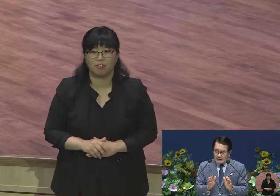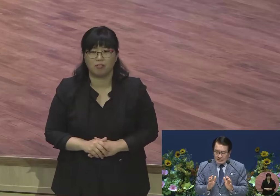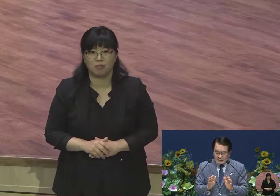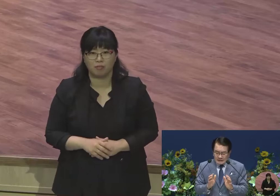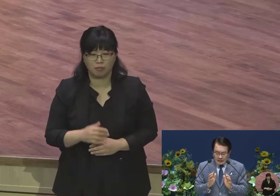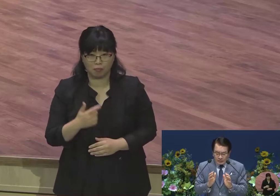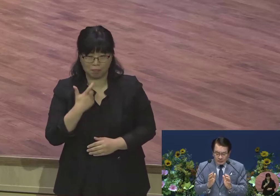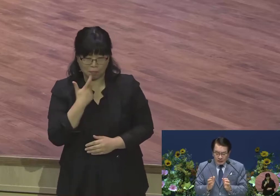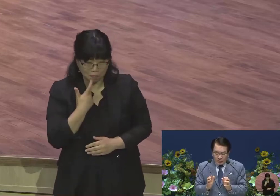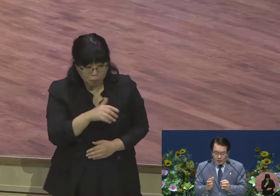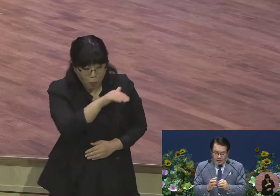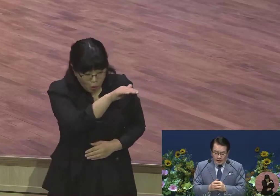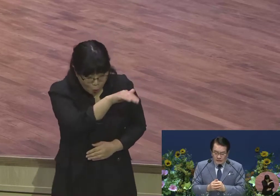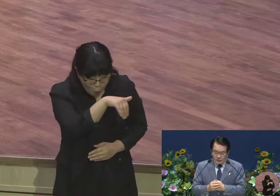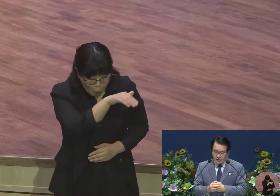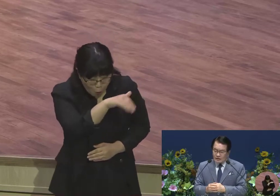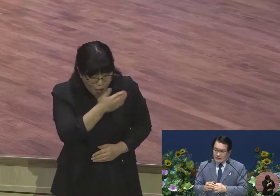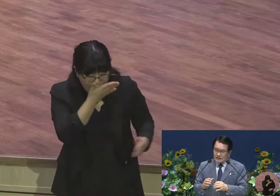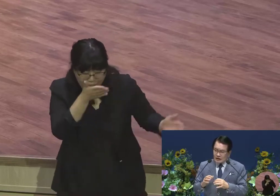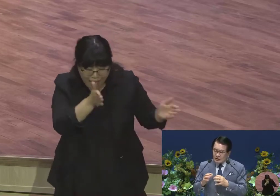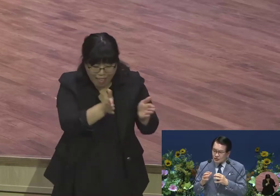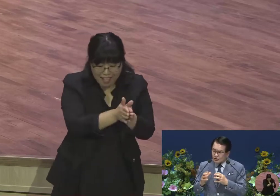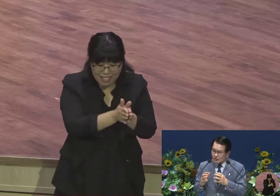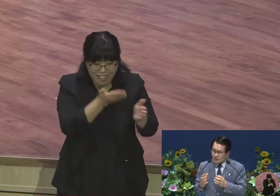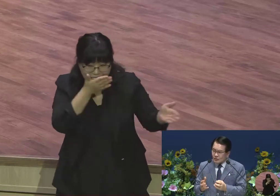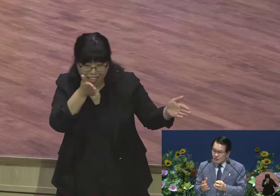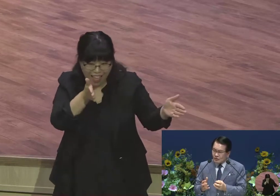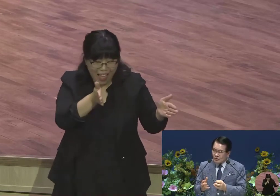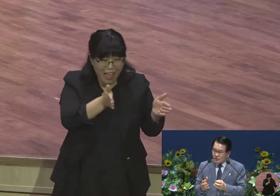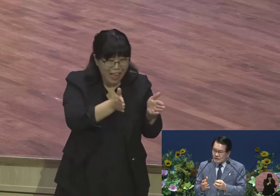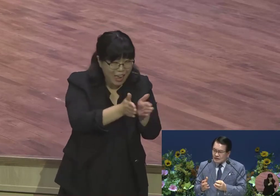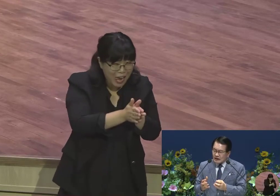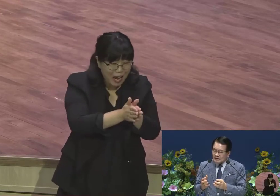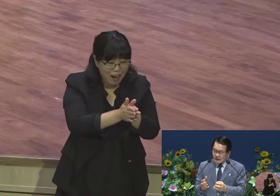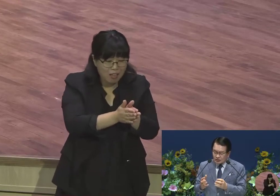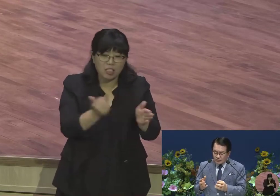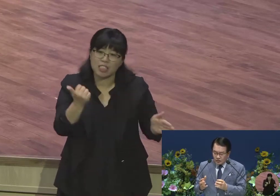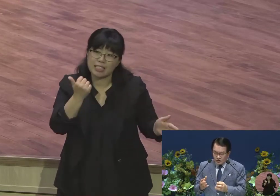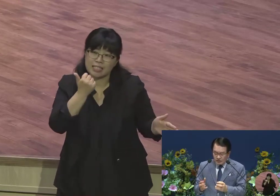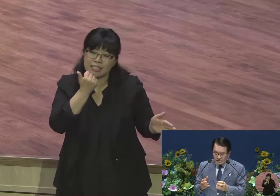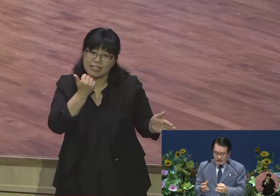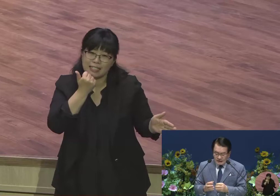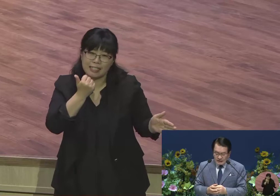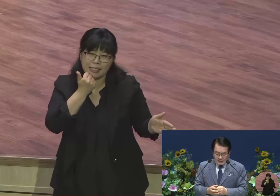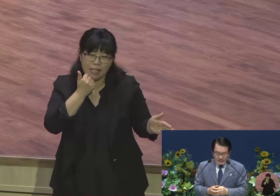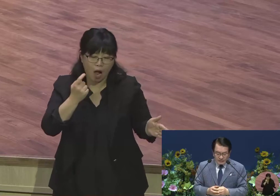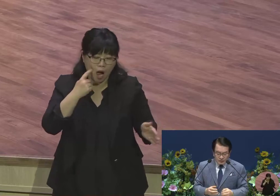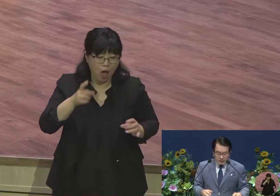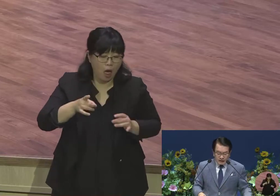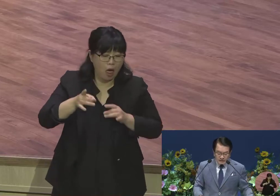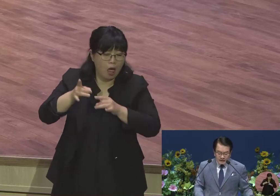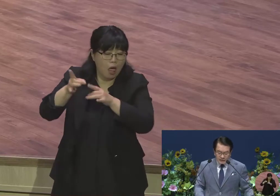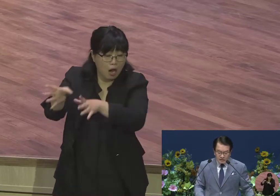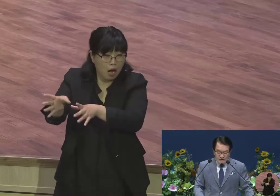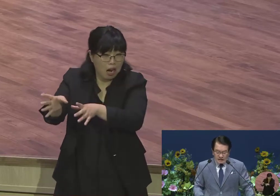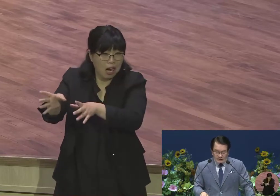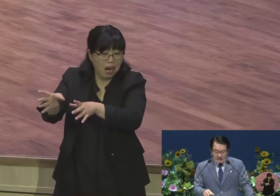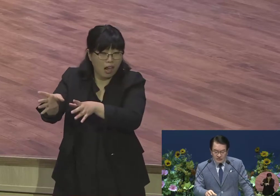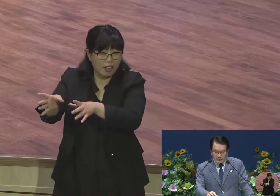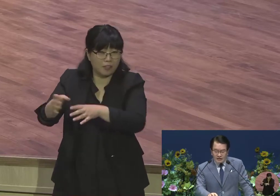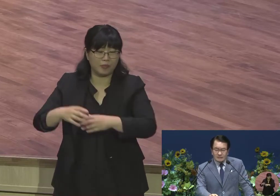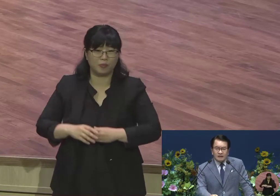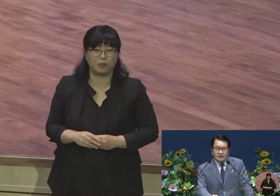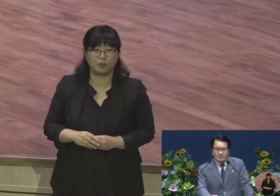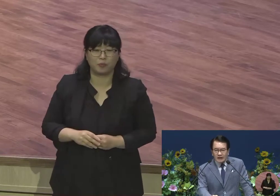아들 야곱과 공부해가지고 이삭을 속이고 장자의 축복권을 받도록 하는 내용이